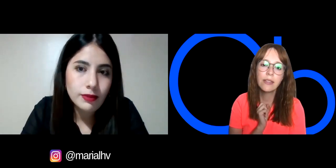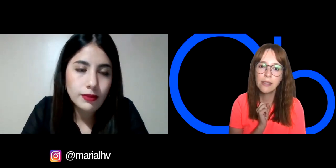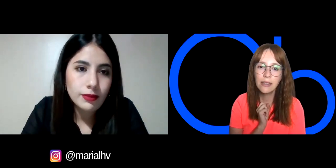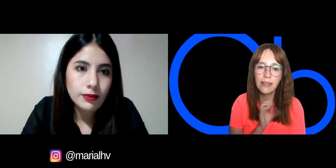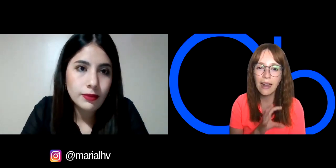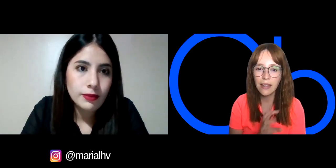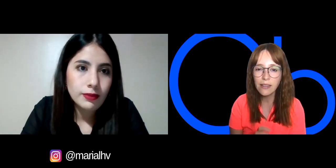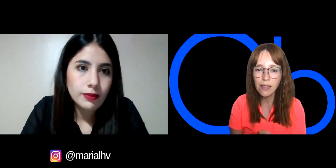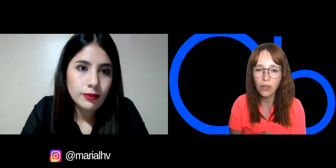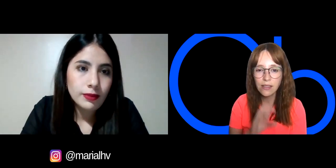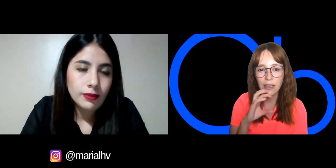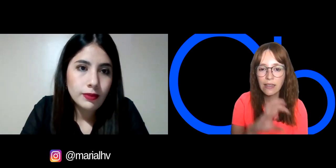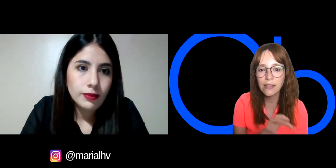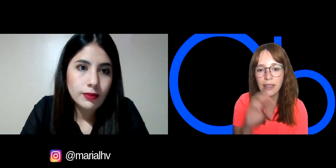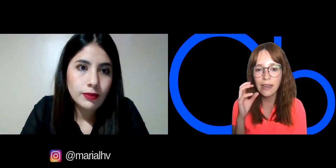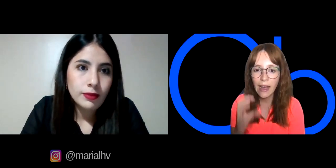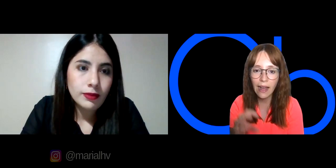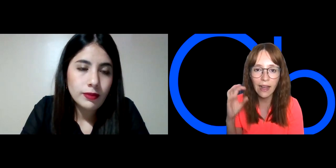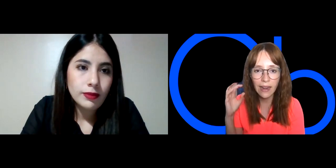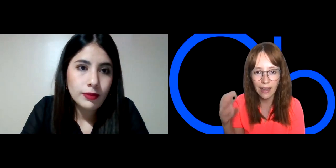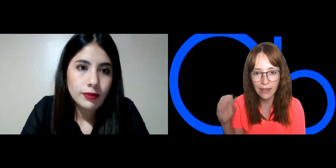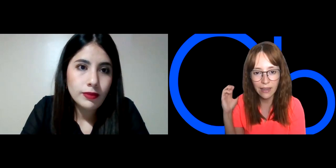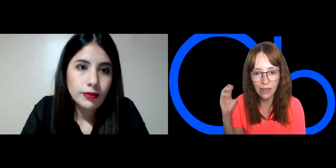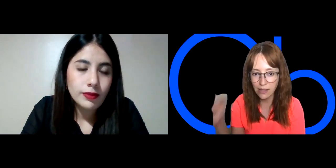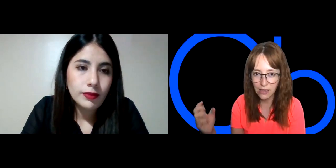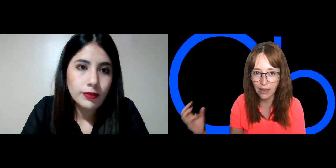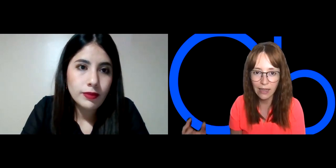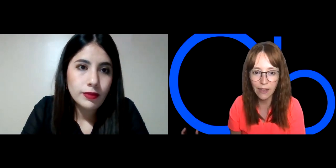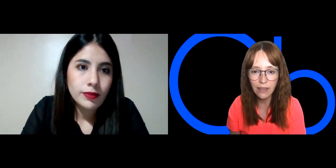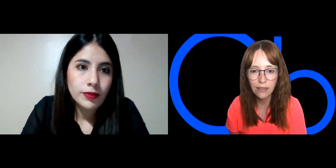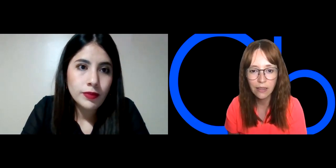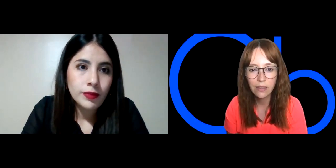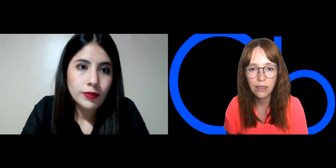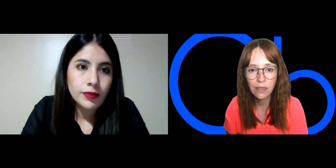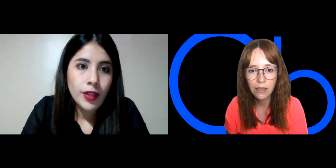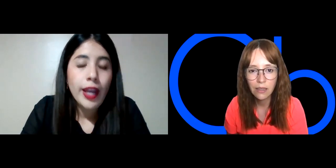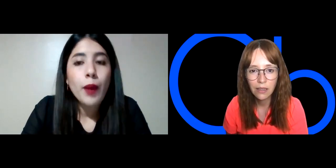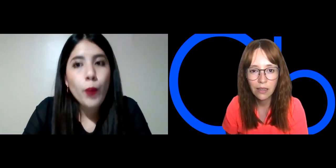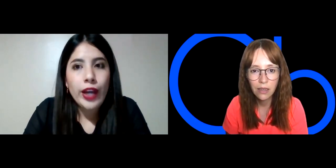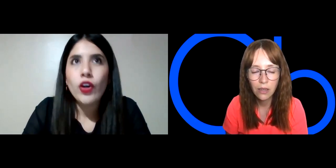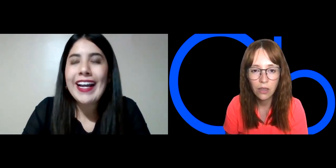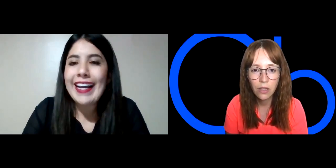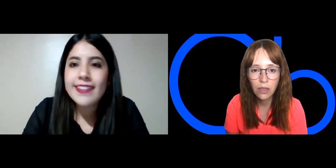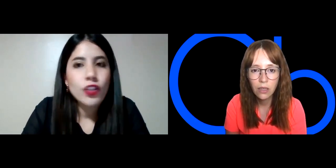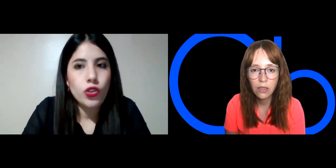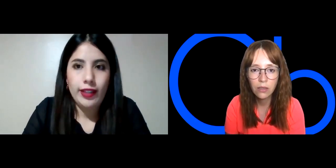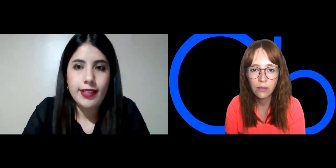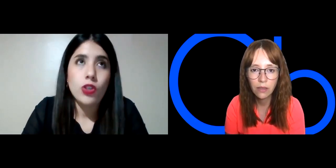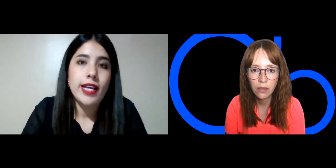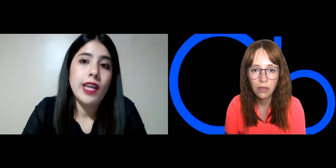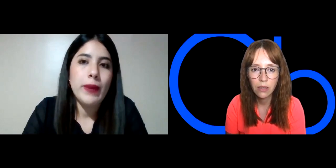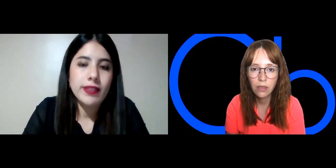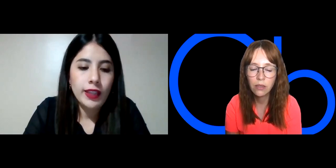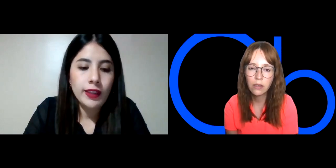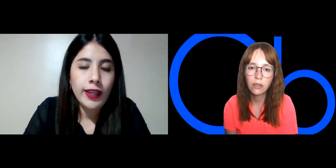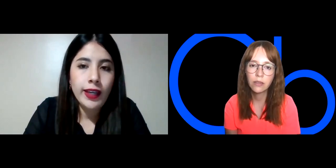quiero decir caries, tengo que decir la C, la A, la R, así cada letra. Bueno, casi no se utiliza. O sea, si